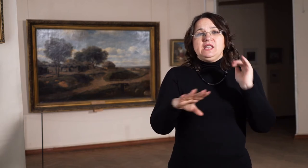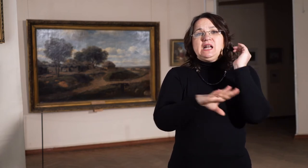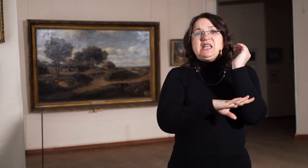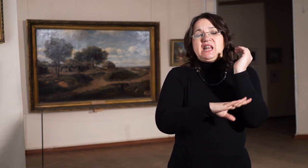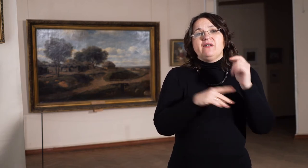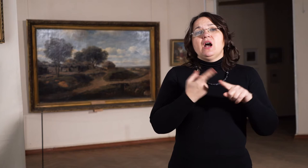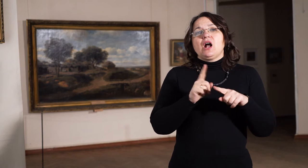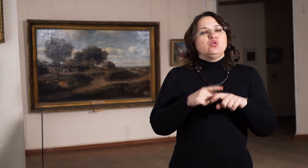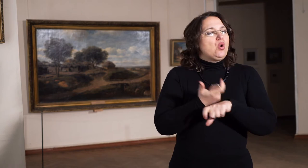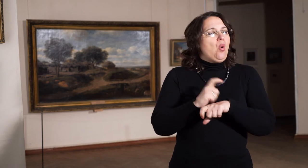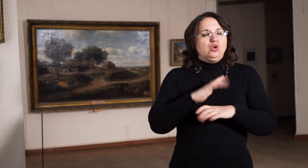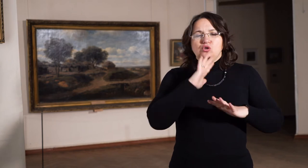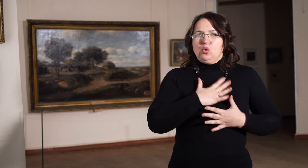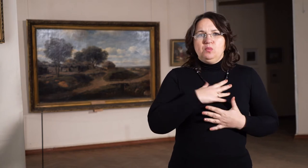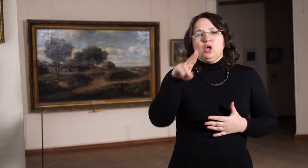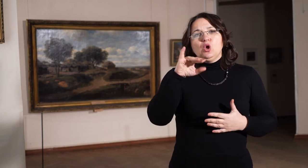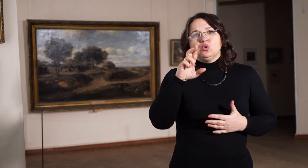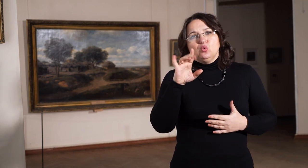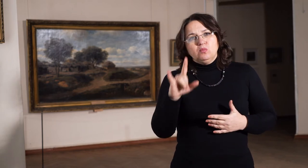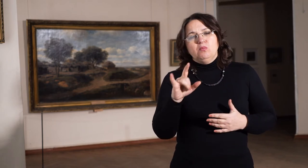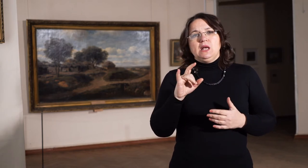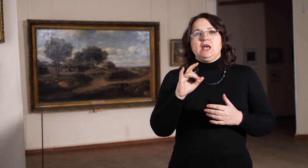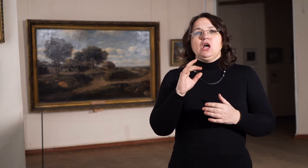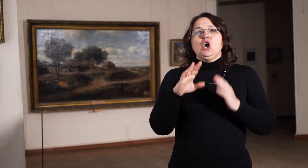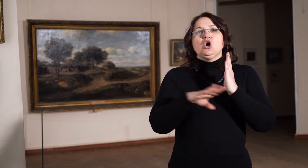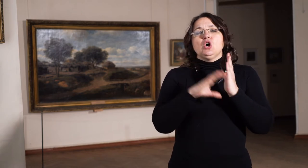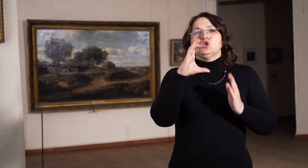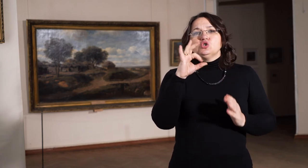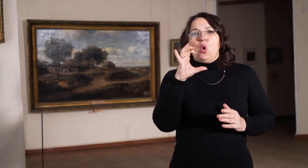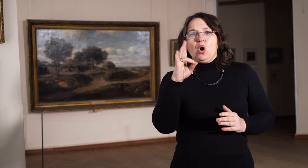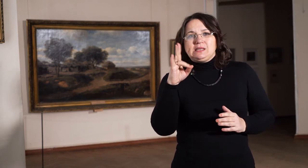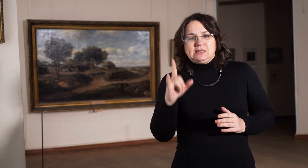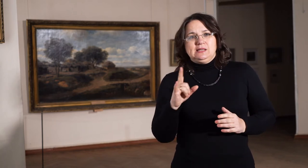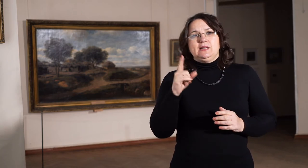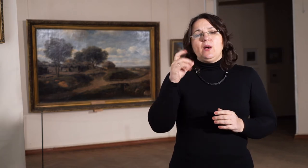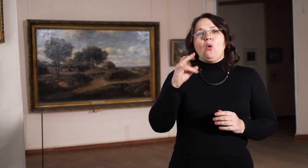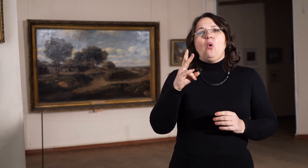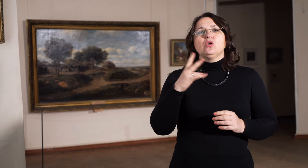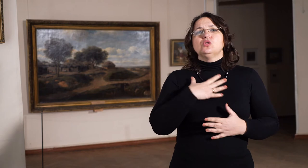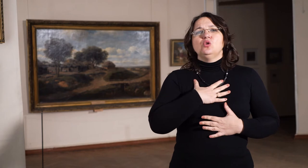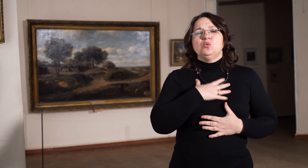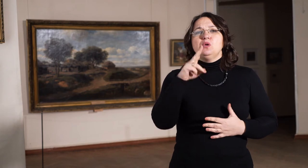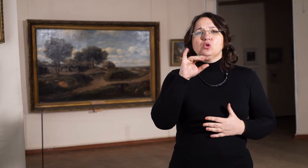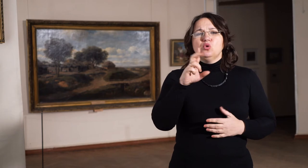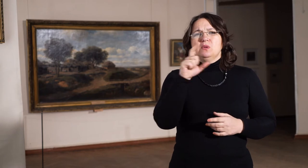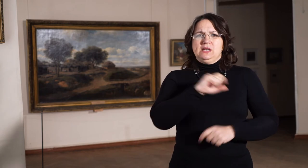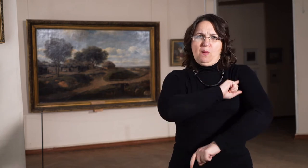любил – дубы, сосны. Первые Шишкин любил за мощь, крепость, силу, а